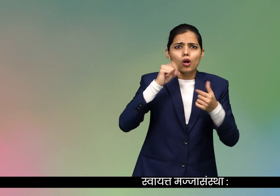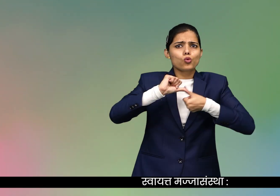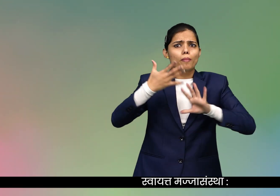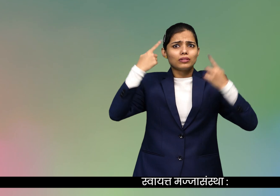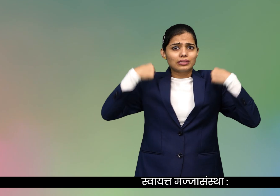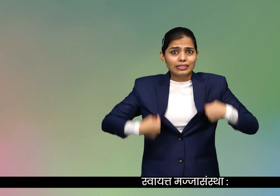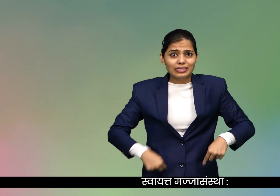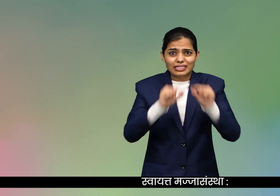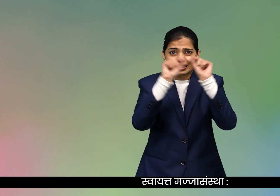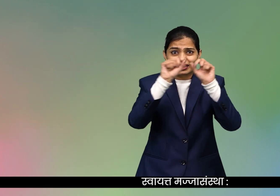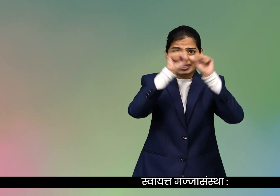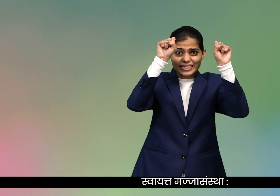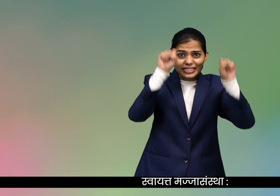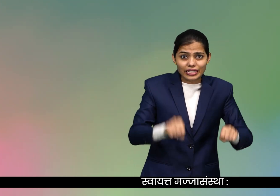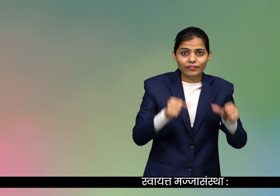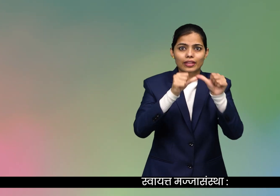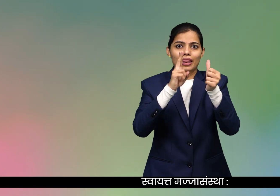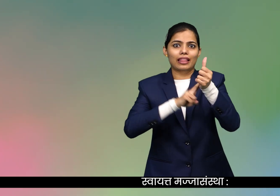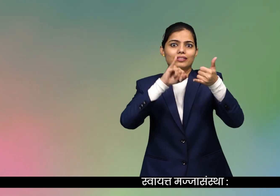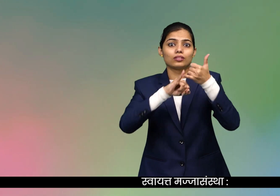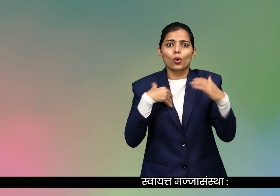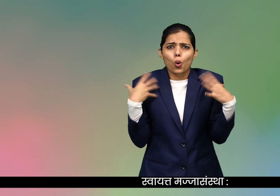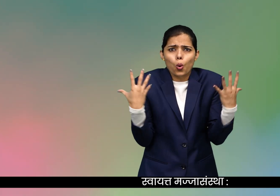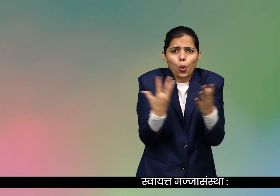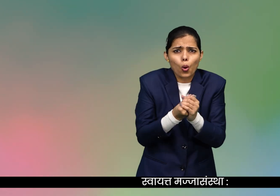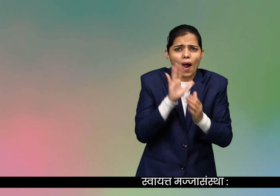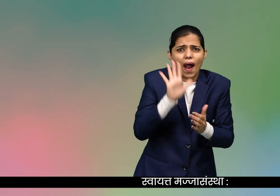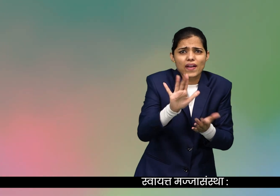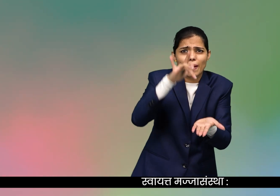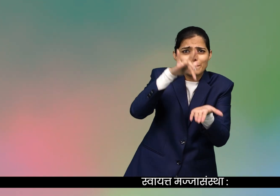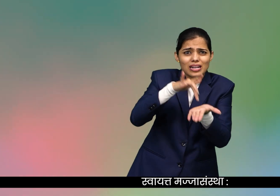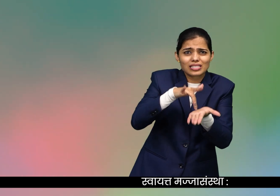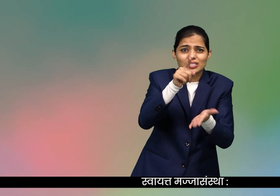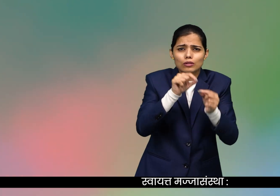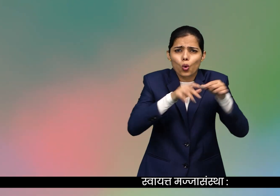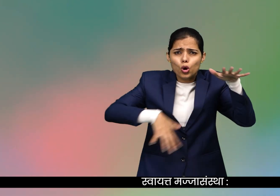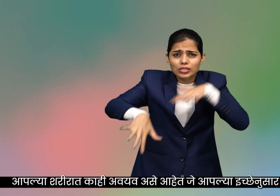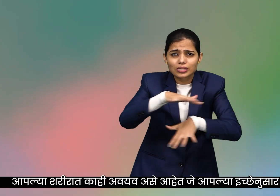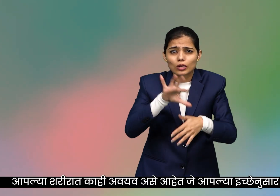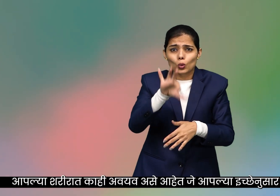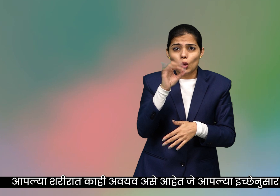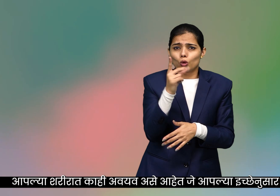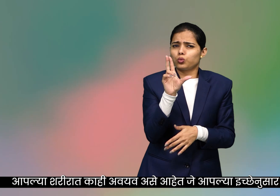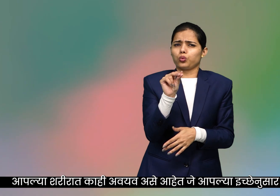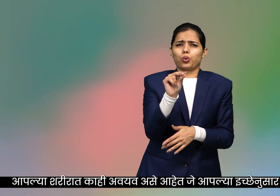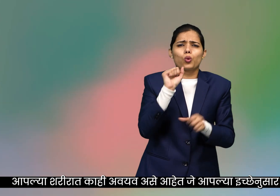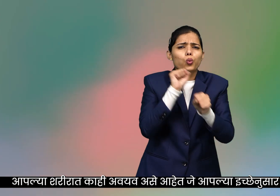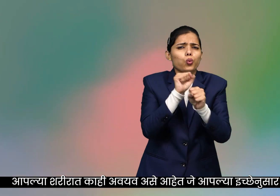स्वायत्त मज्जासंस्था आपल्या शरीरात काही अवयव असे